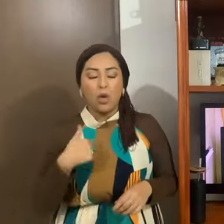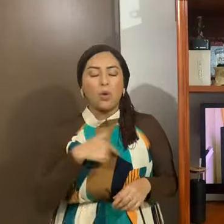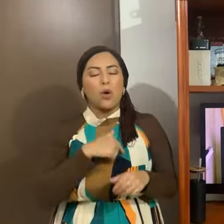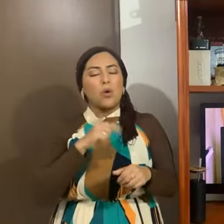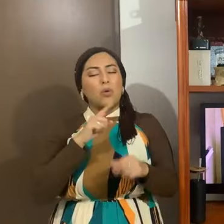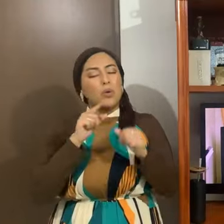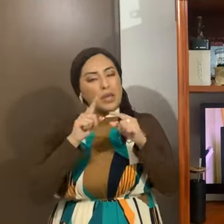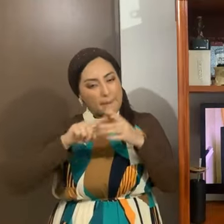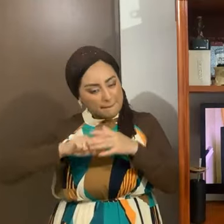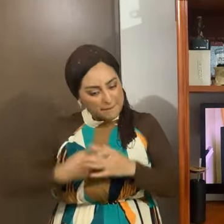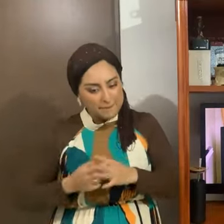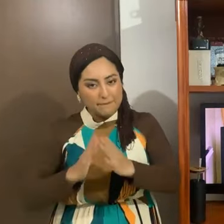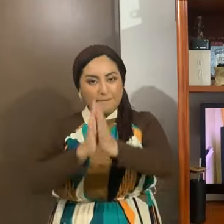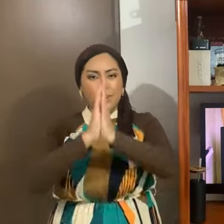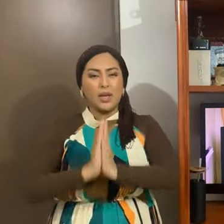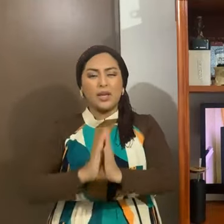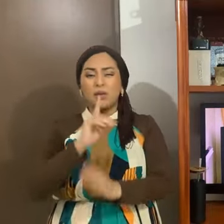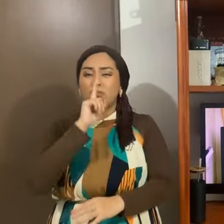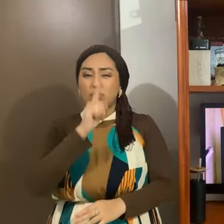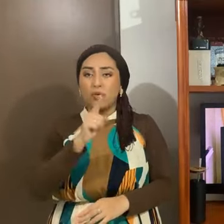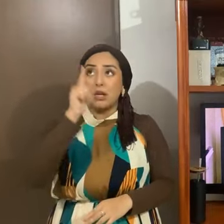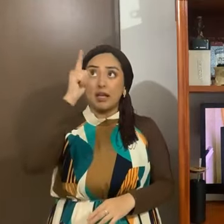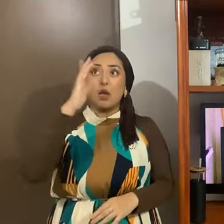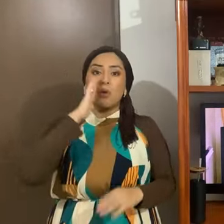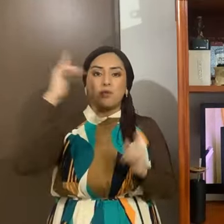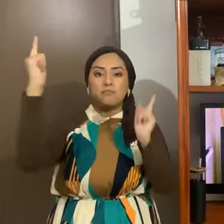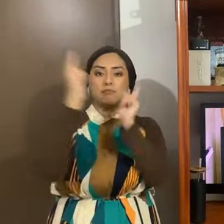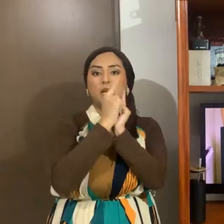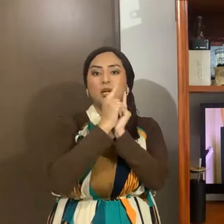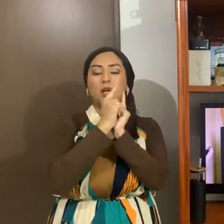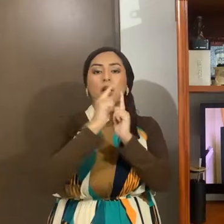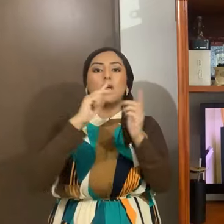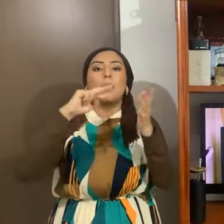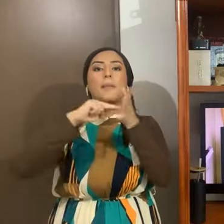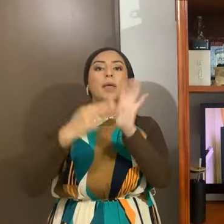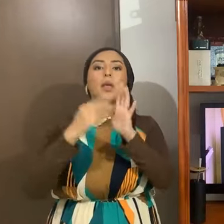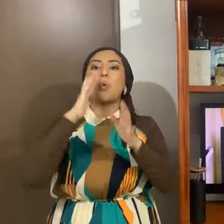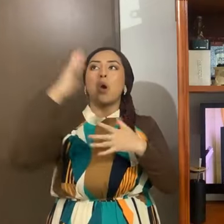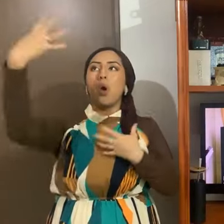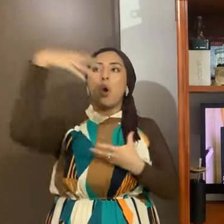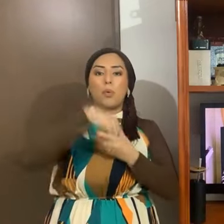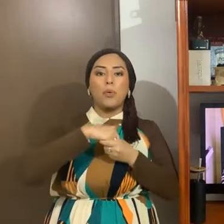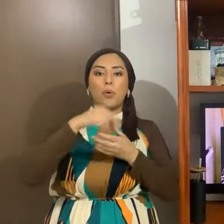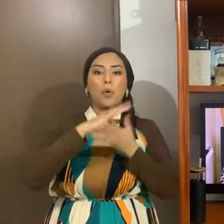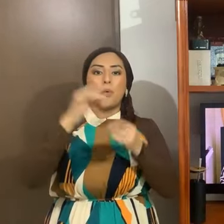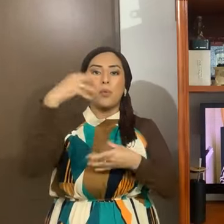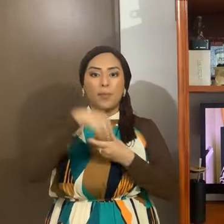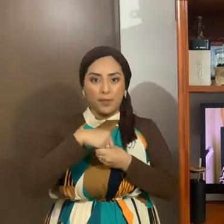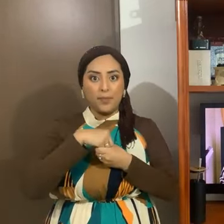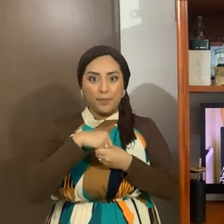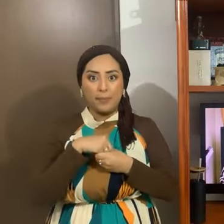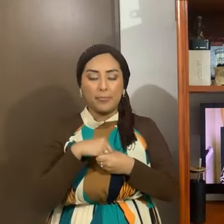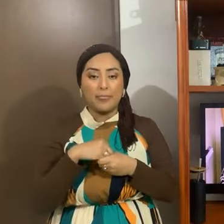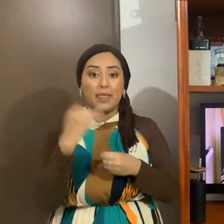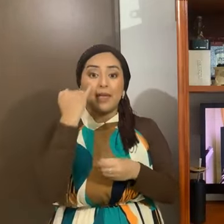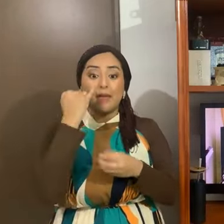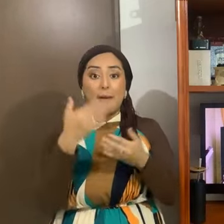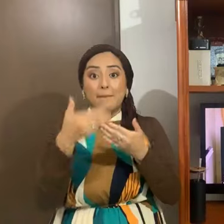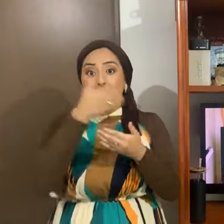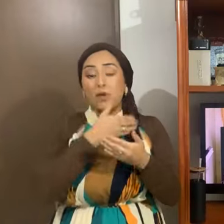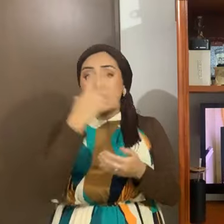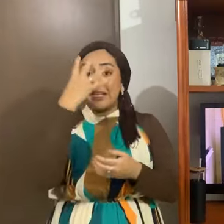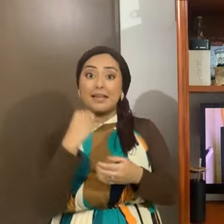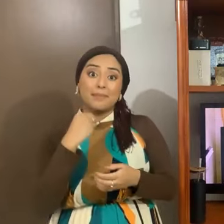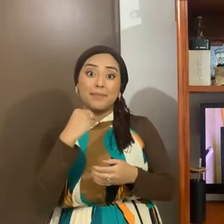de verdad al Eterno, Él se va a presentar a nuestra vida, se va a presentar a nosotros. Si lo hacemos antes de